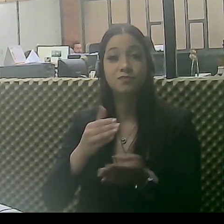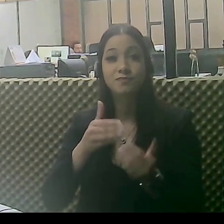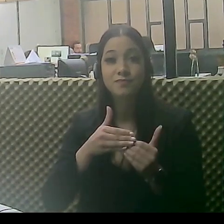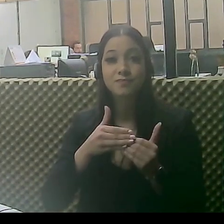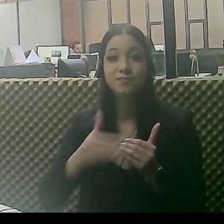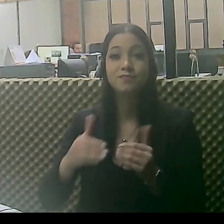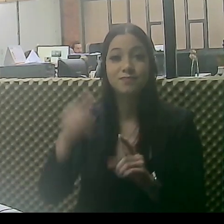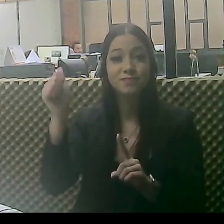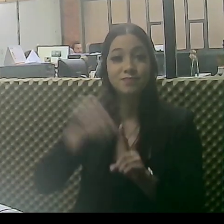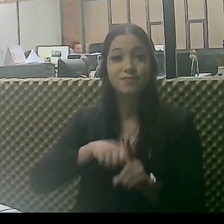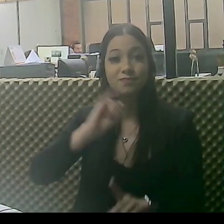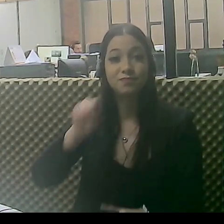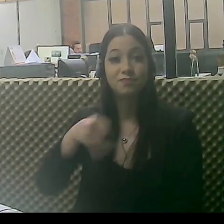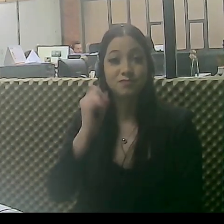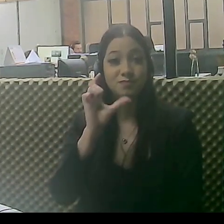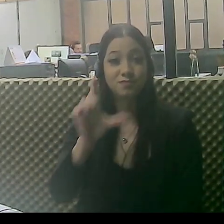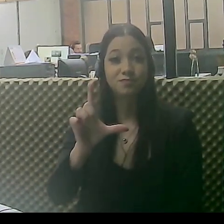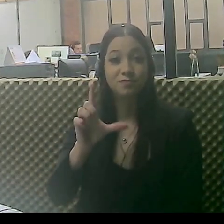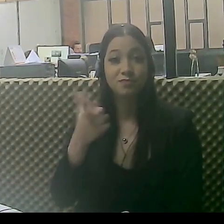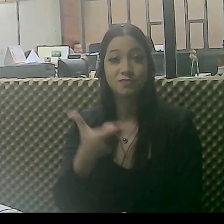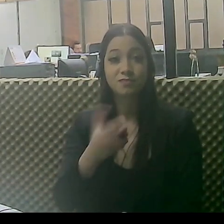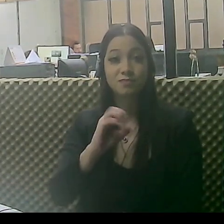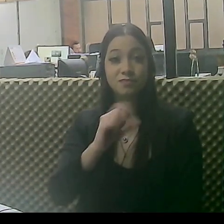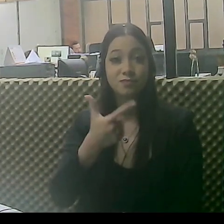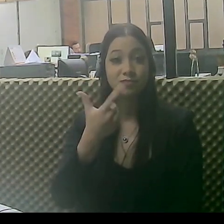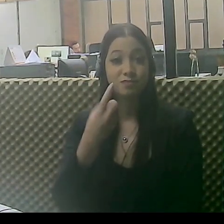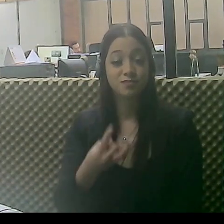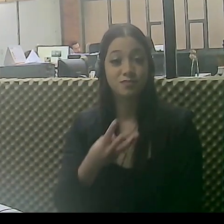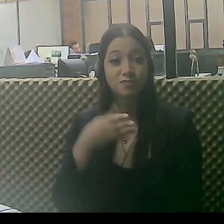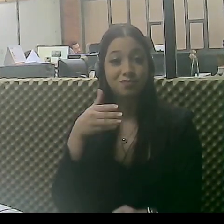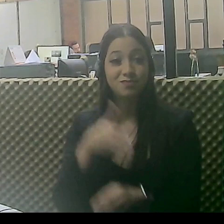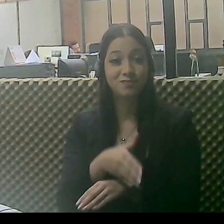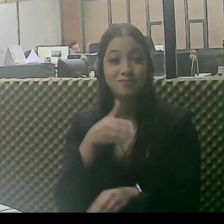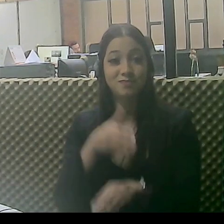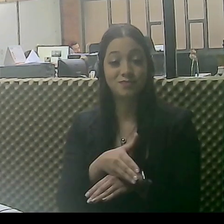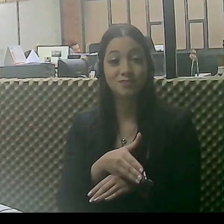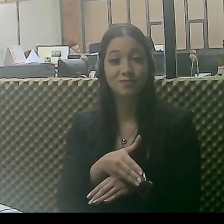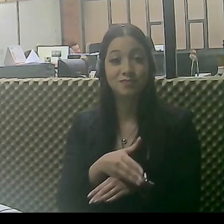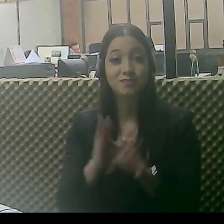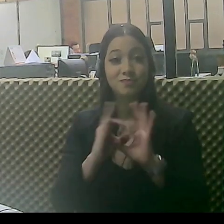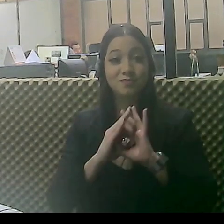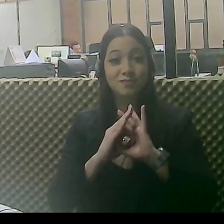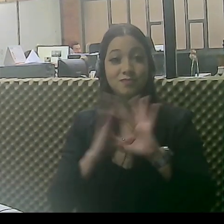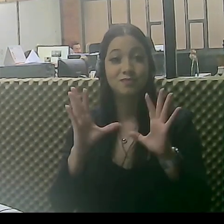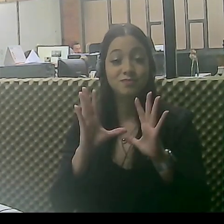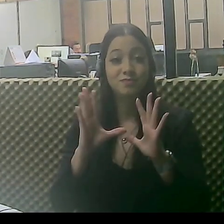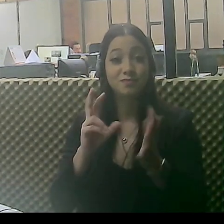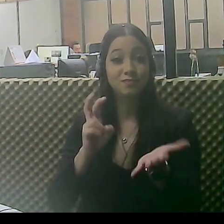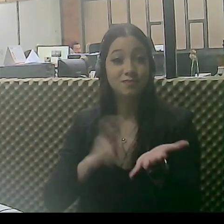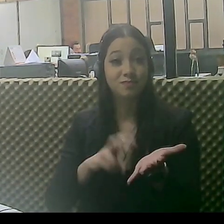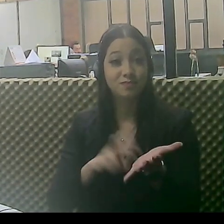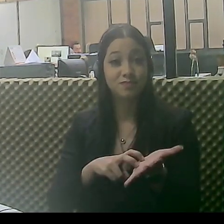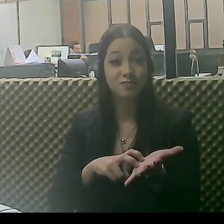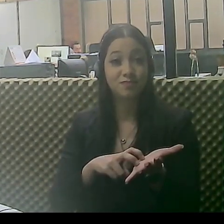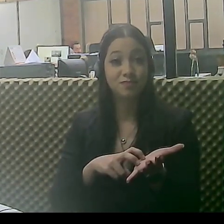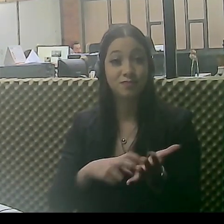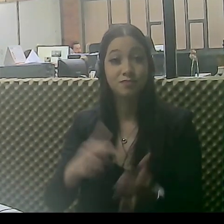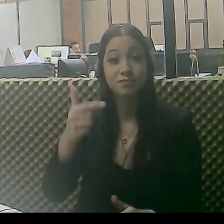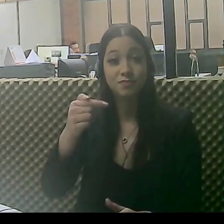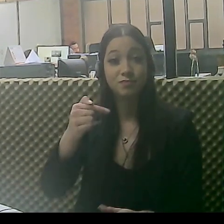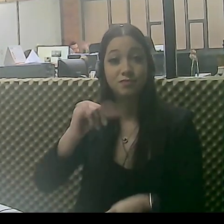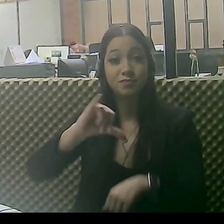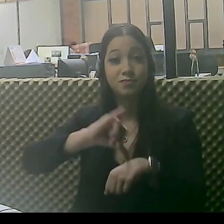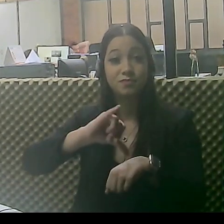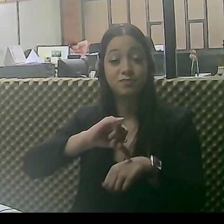partir deste mês de julho. Em 2023, os participantes têm à disposição o turno da manhã nos